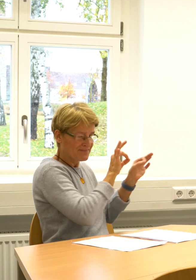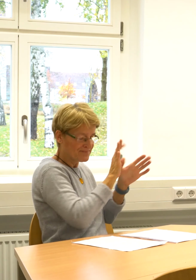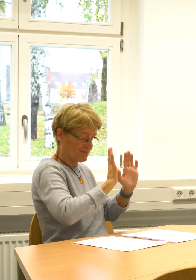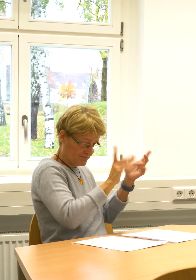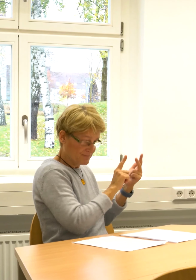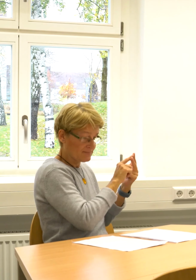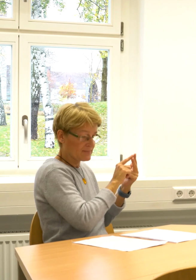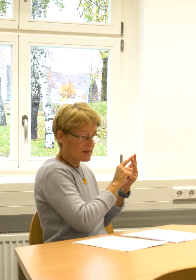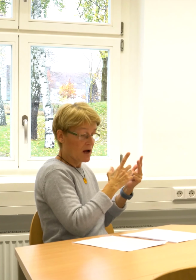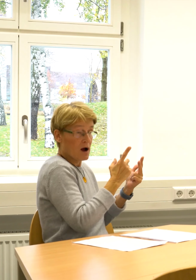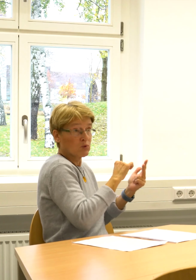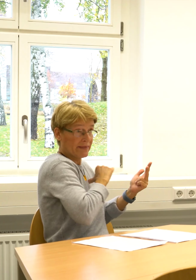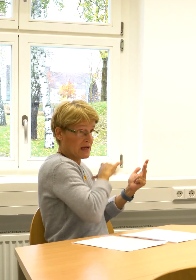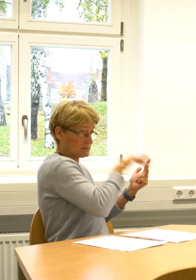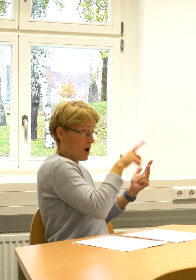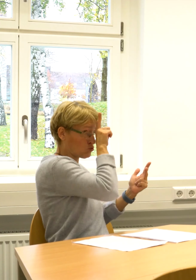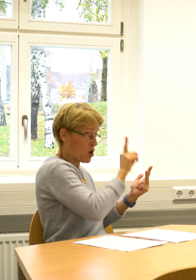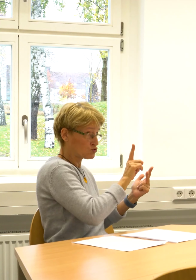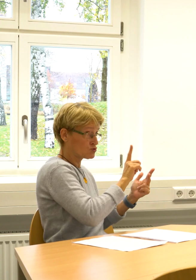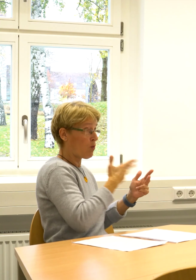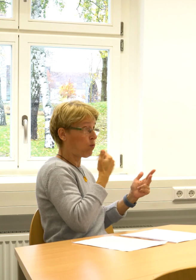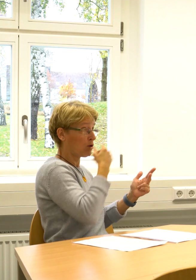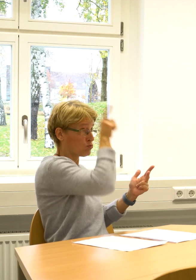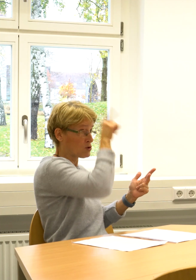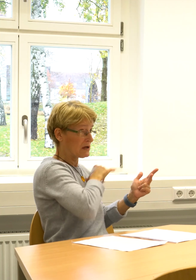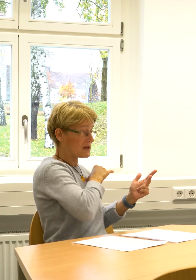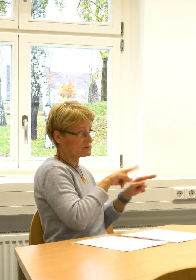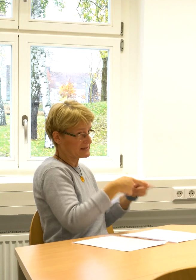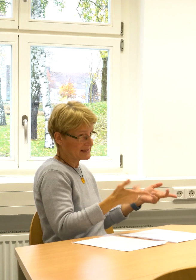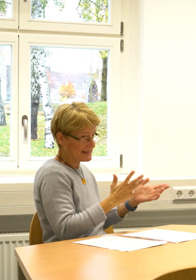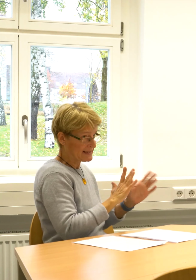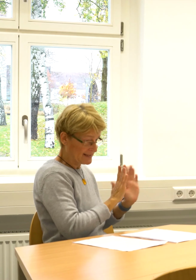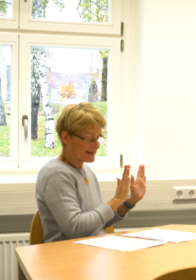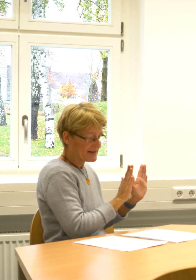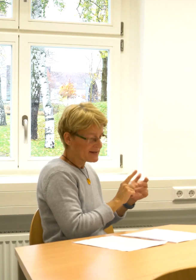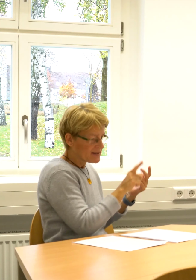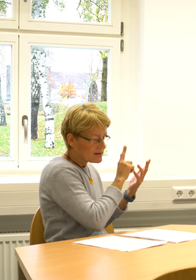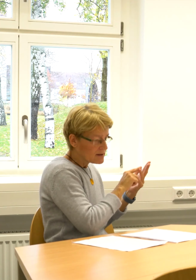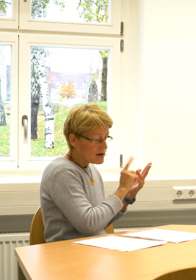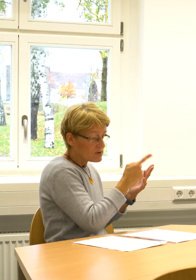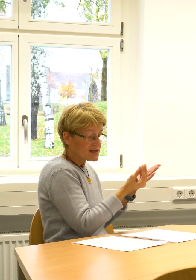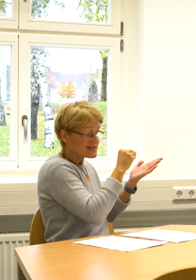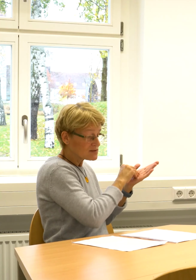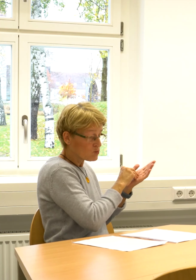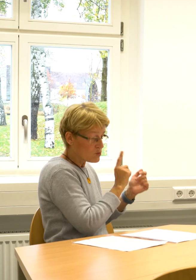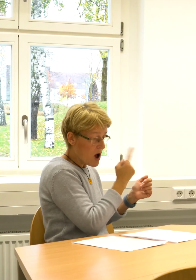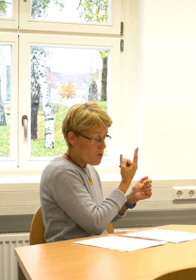jetzt gern vertiefen wollen, weil das eben auch eine Arbeitssprache ist. Wenn jetzt jemand sich für Deutsch nicht interessiert, würde es nämlich nicht passen.